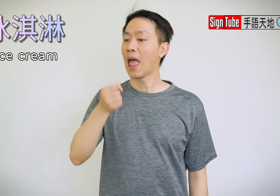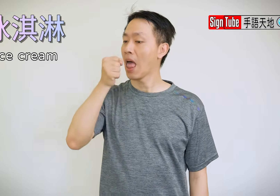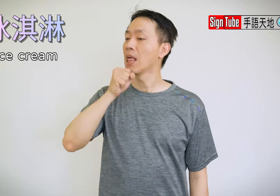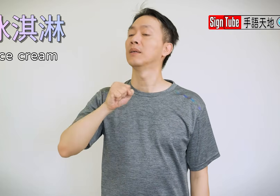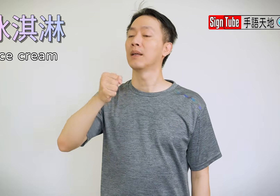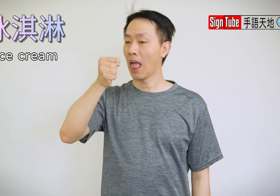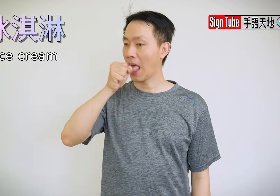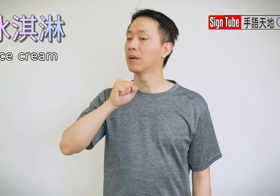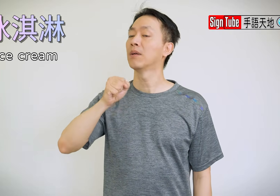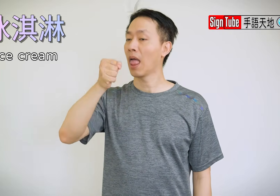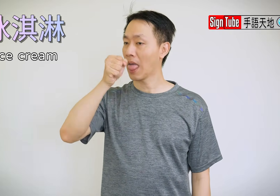冰淇淋、